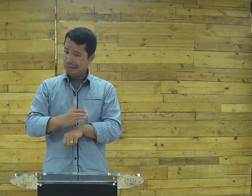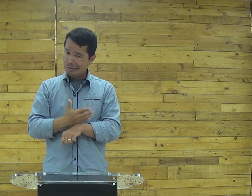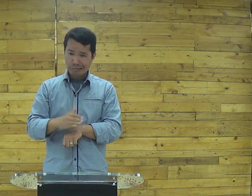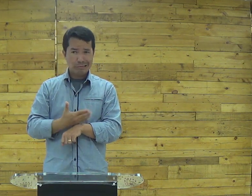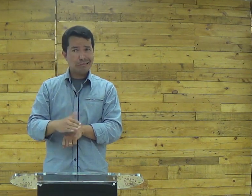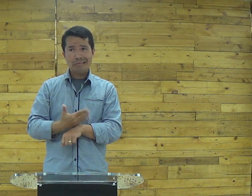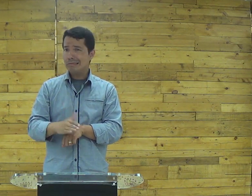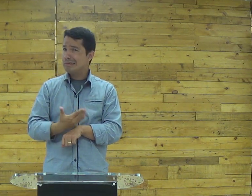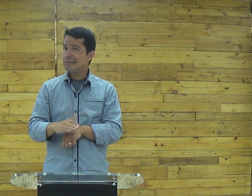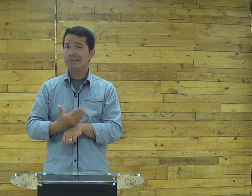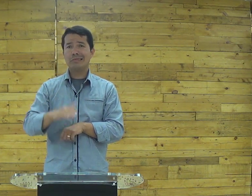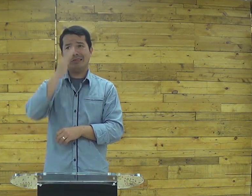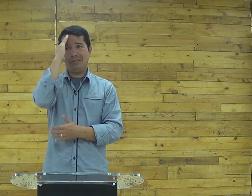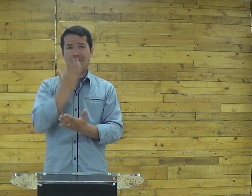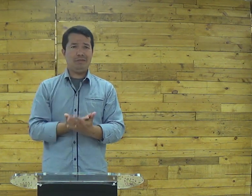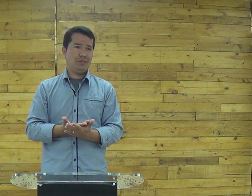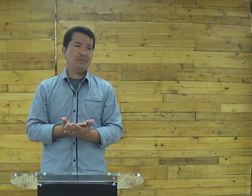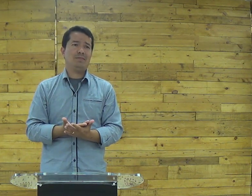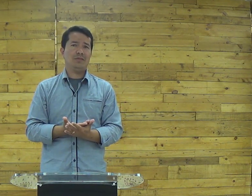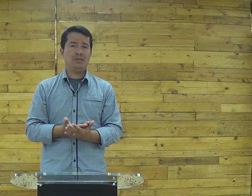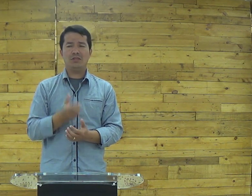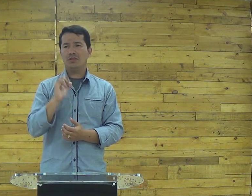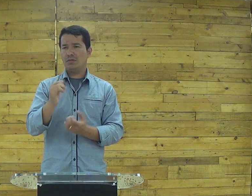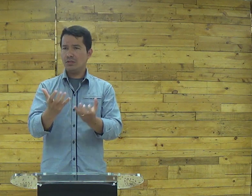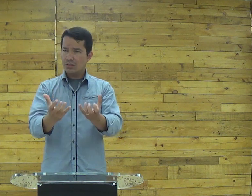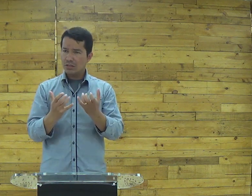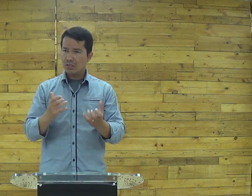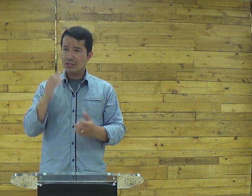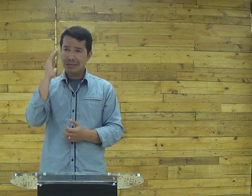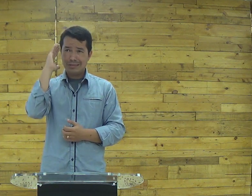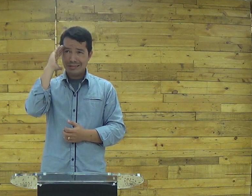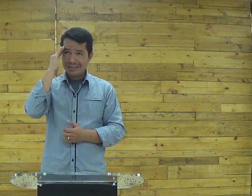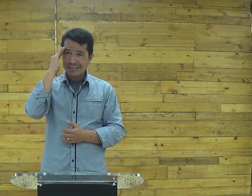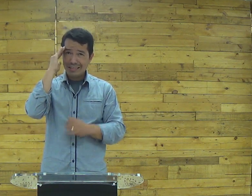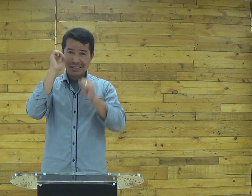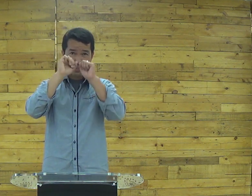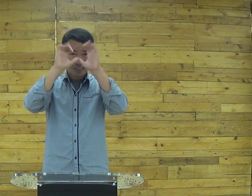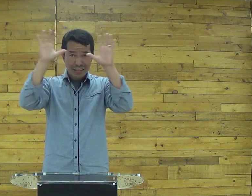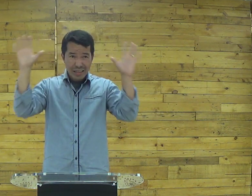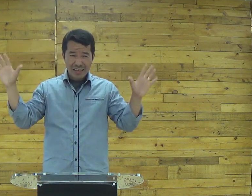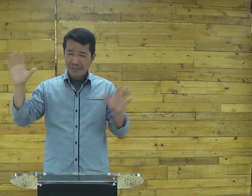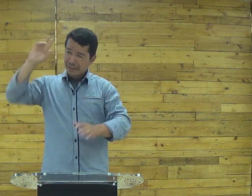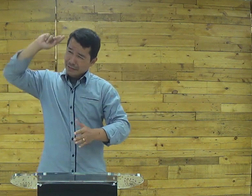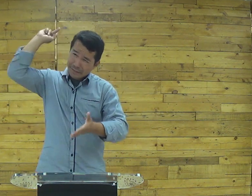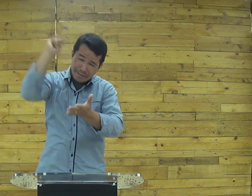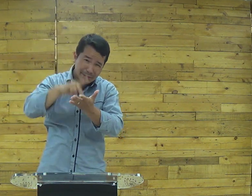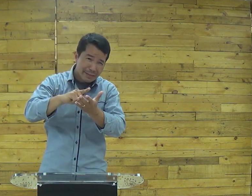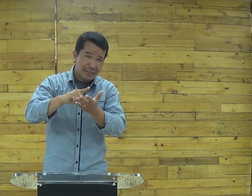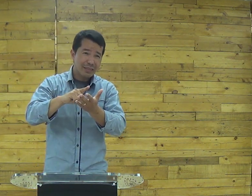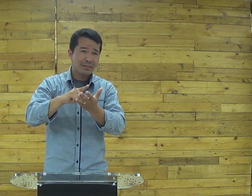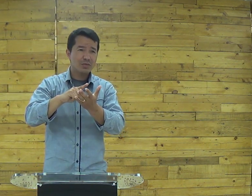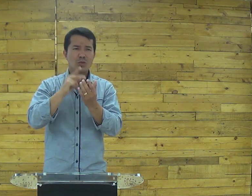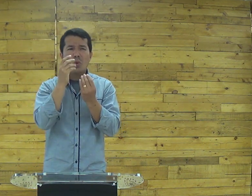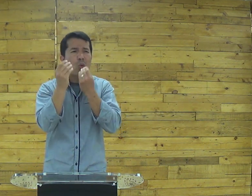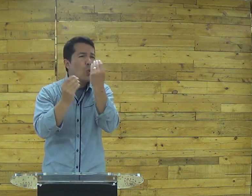aprender a praticar as coisas da fé, se você quer entender claramente